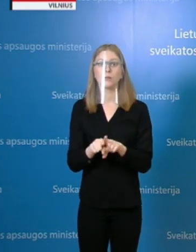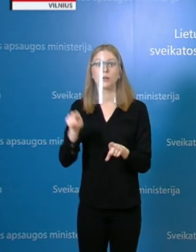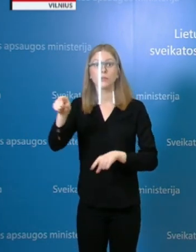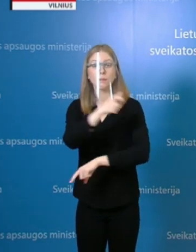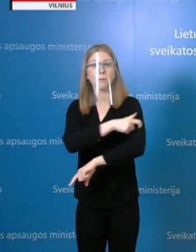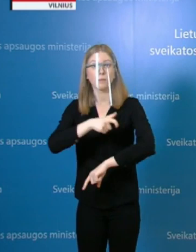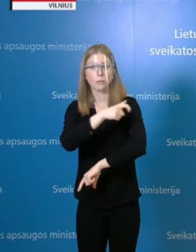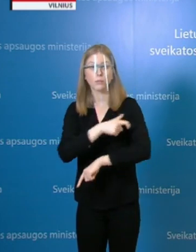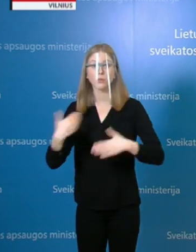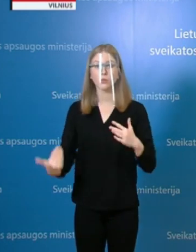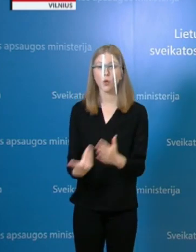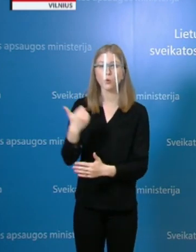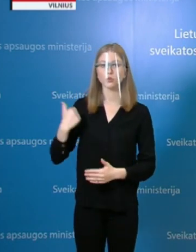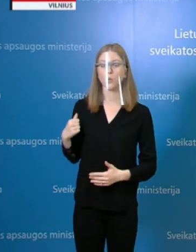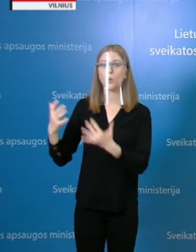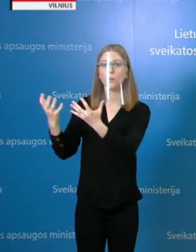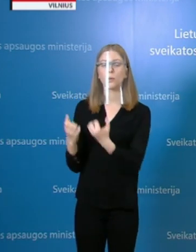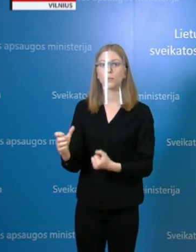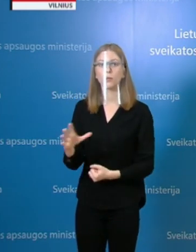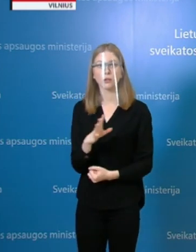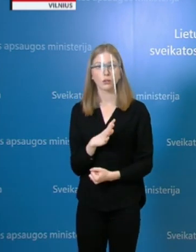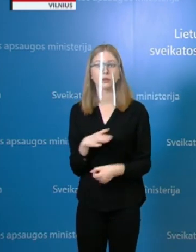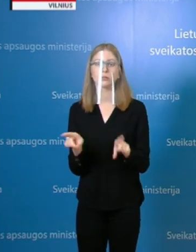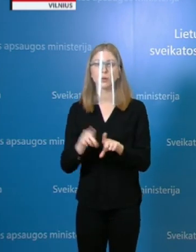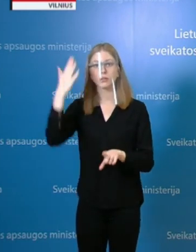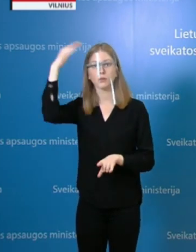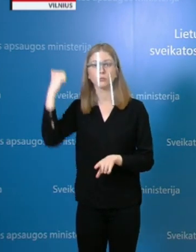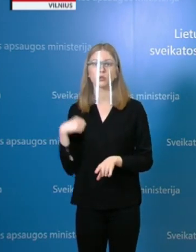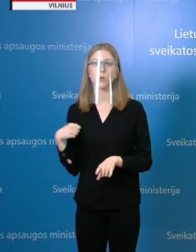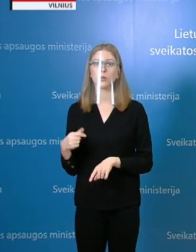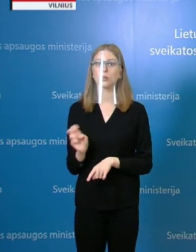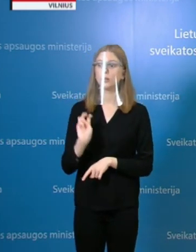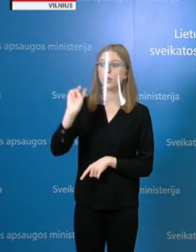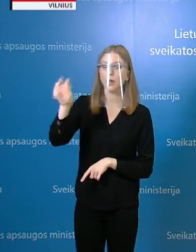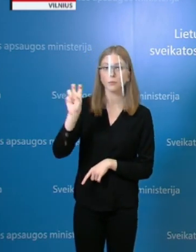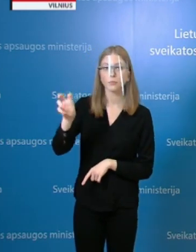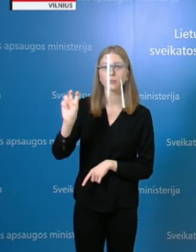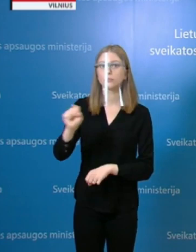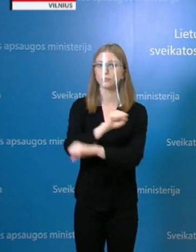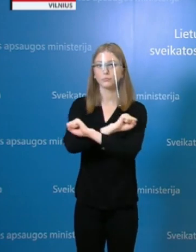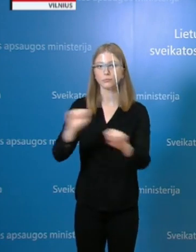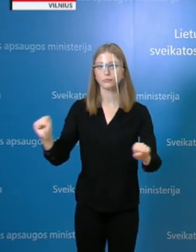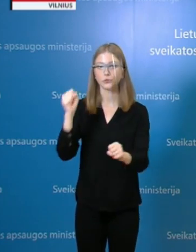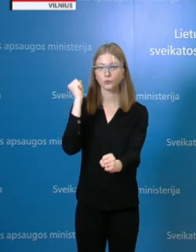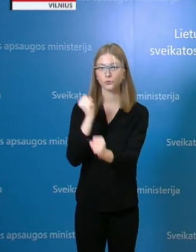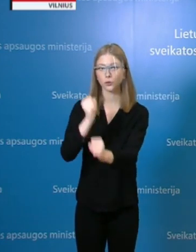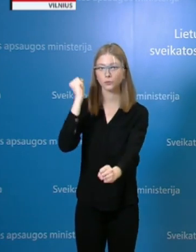būti priimami nauji gyventojai, pašalinių asmenų įėjimas į rizikingą skyrių griežtai